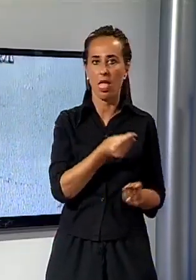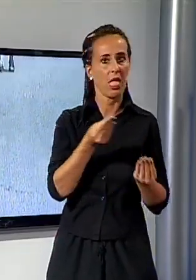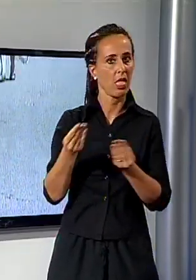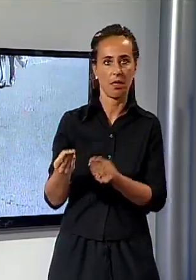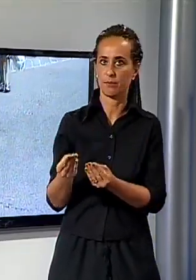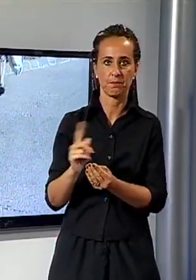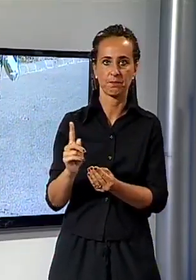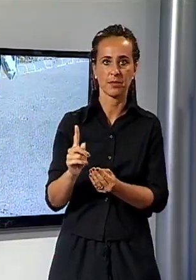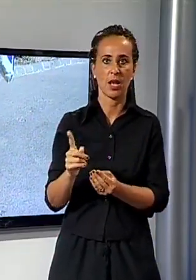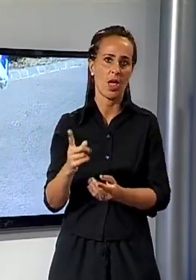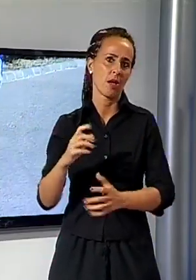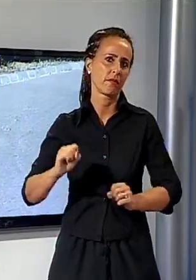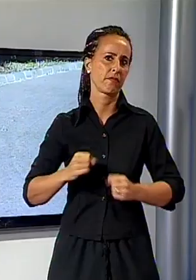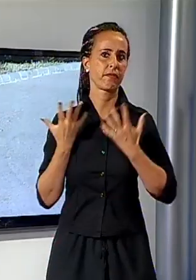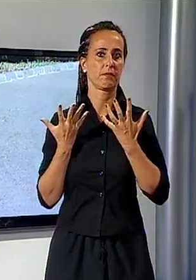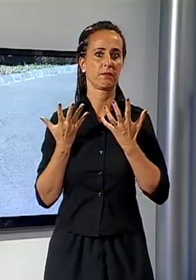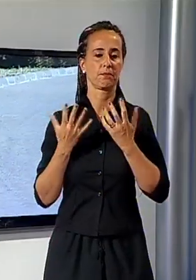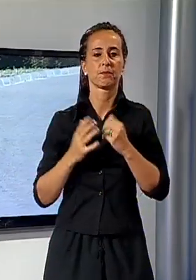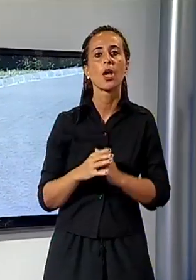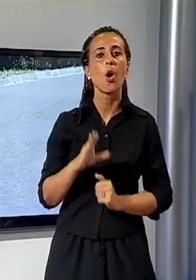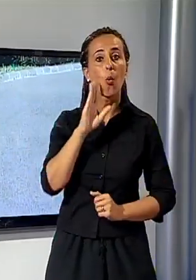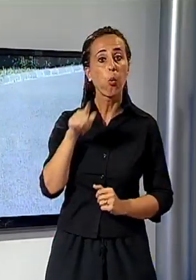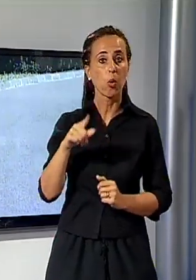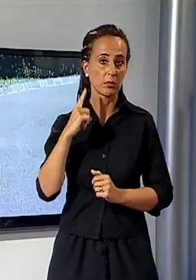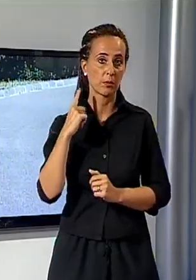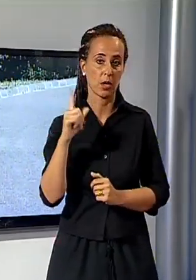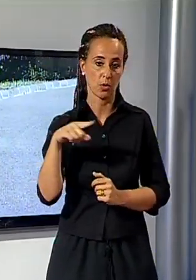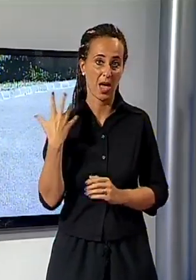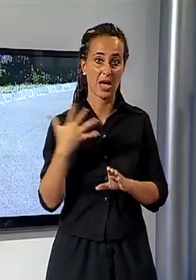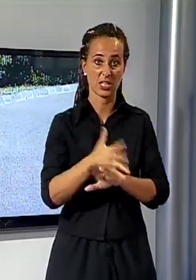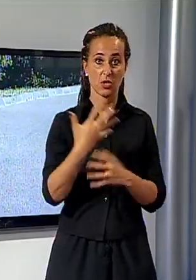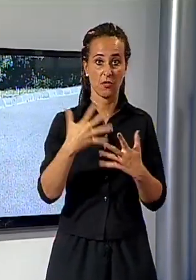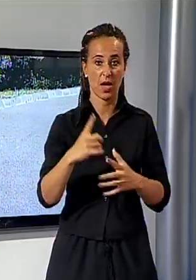incontro di concertazione con le categorie economiche e le organizzazioni sindacali.